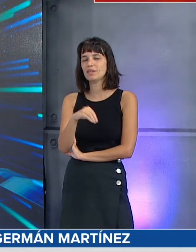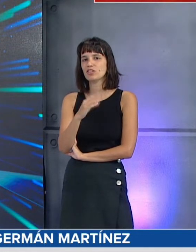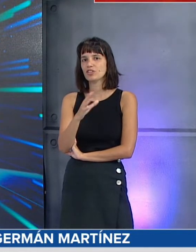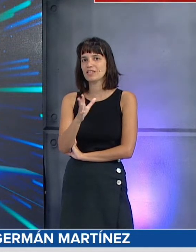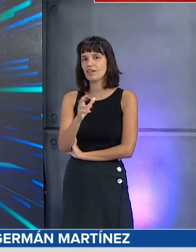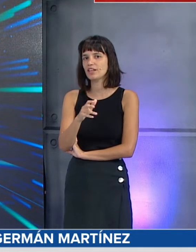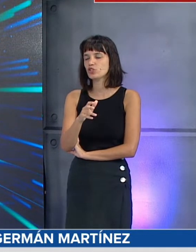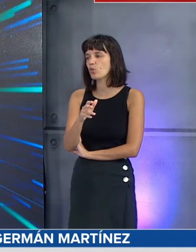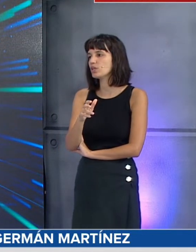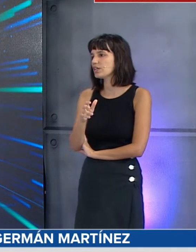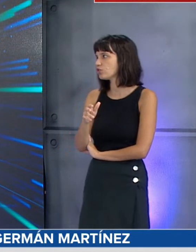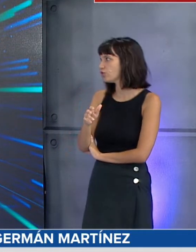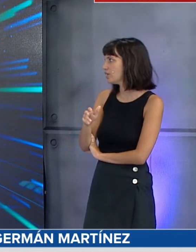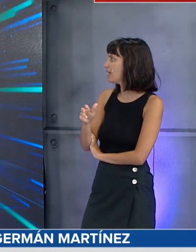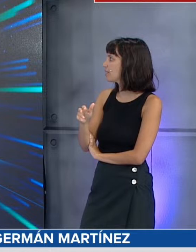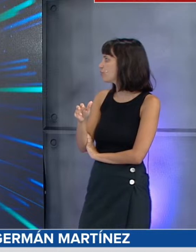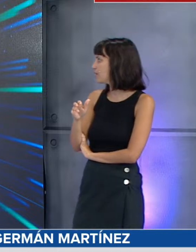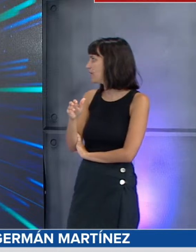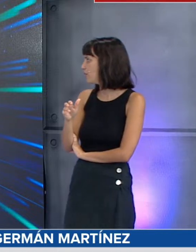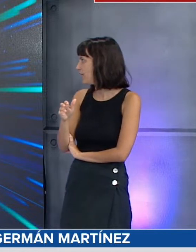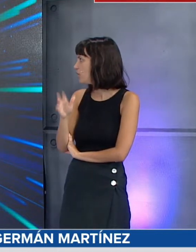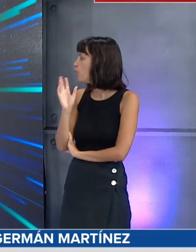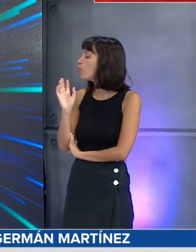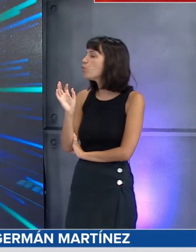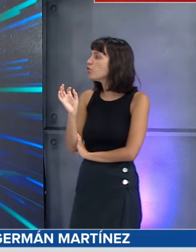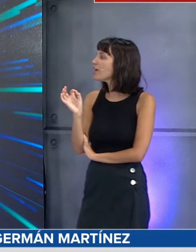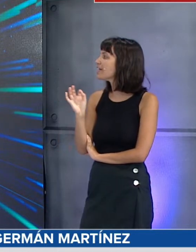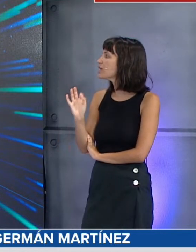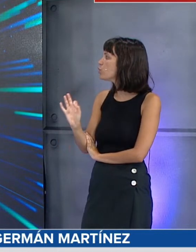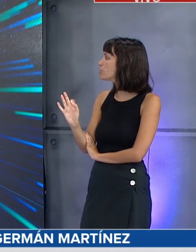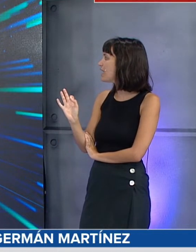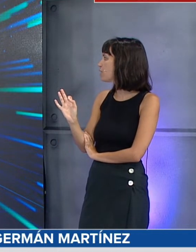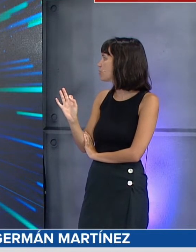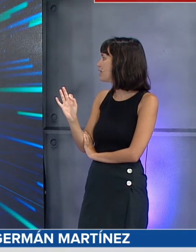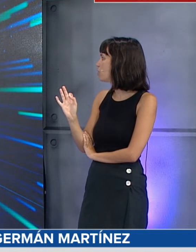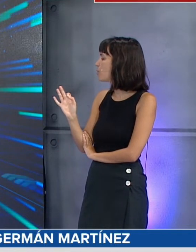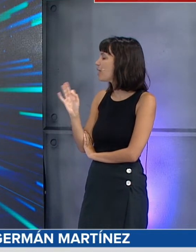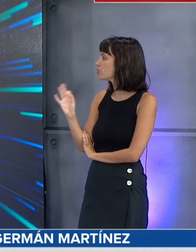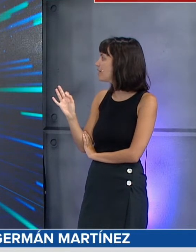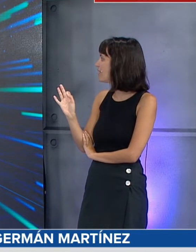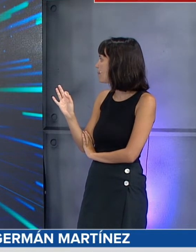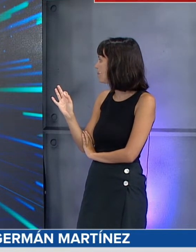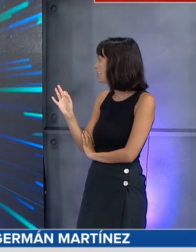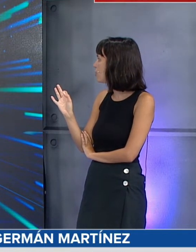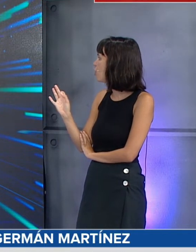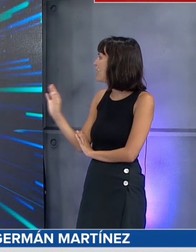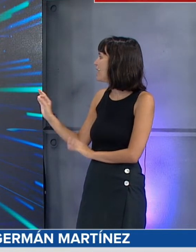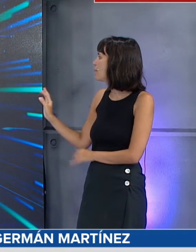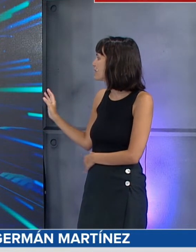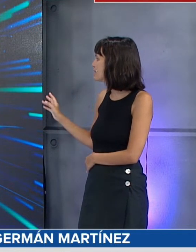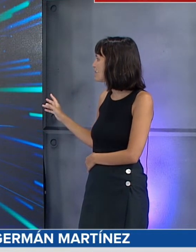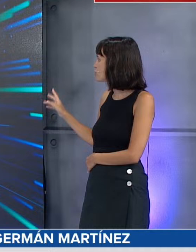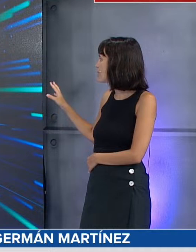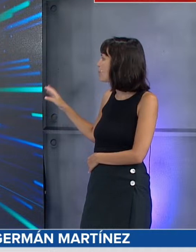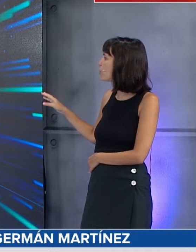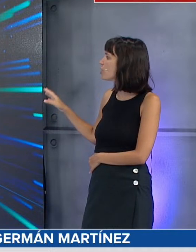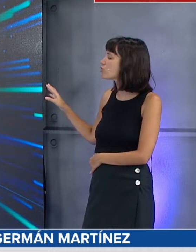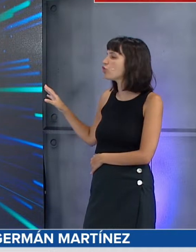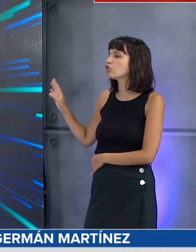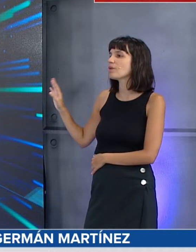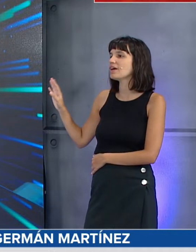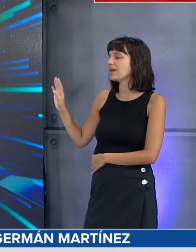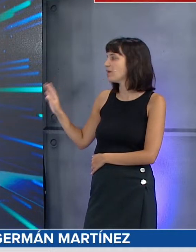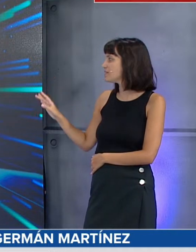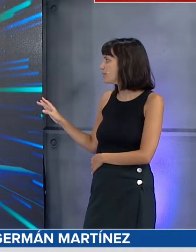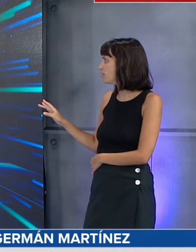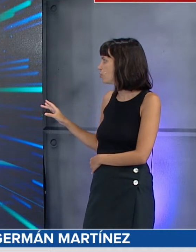diferentes limitaciones al derecho a huelga que sostiene la reforma laboral. Uno es que incluye como causal de despido la participación en bloqueos